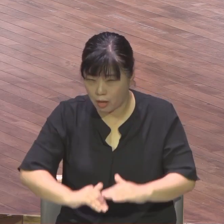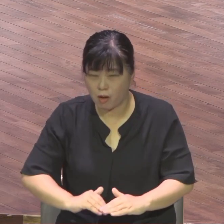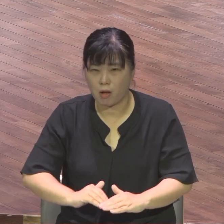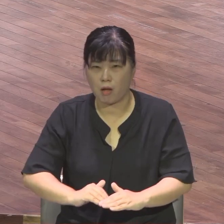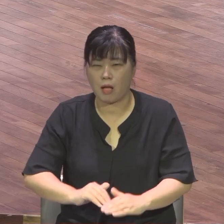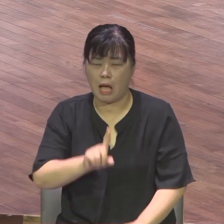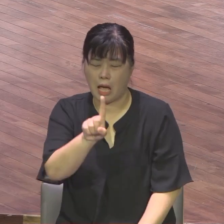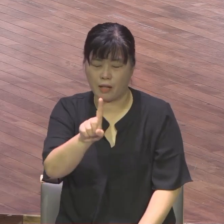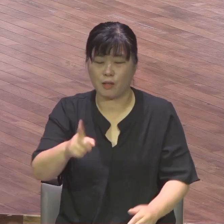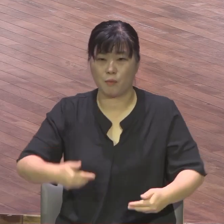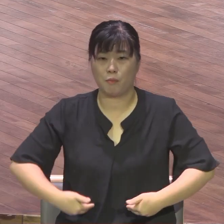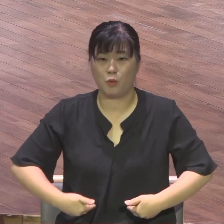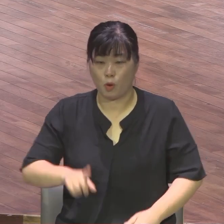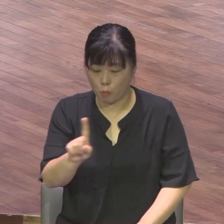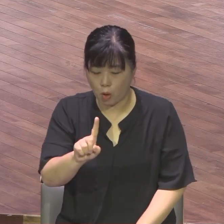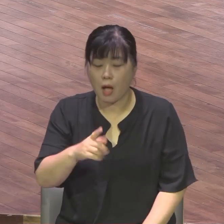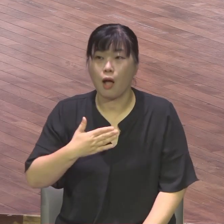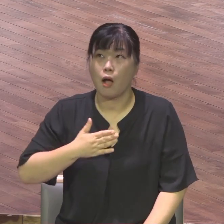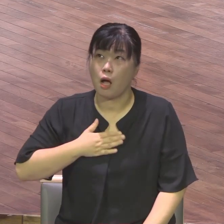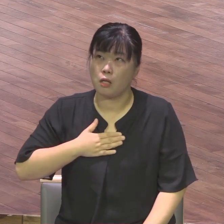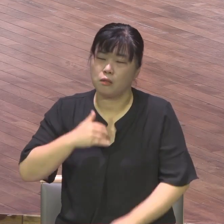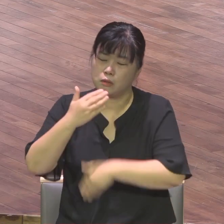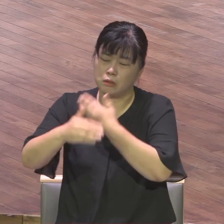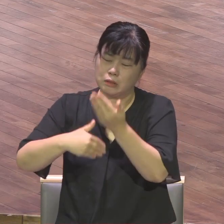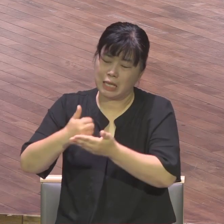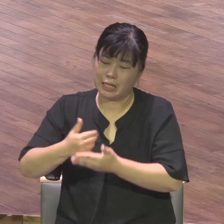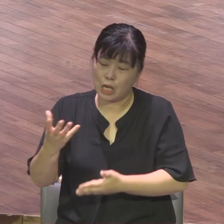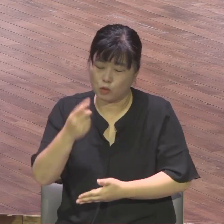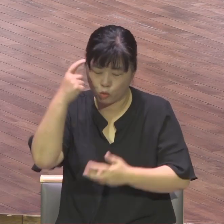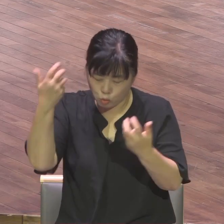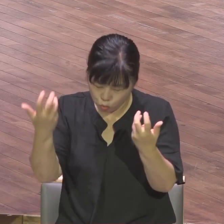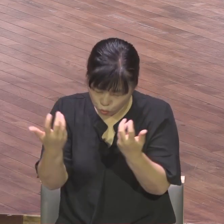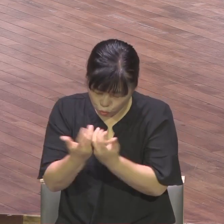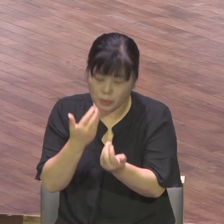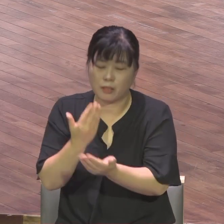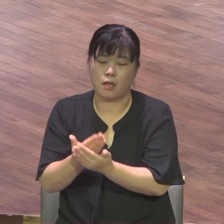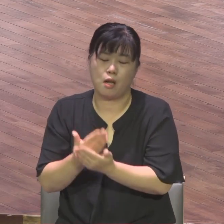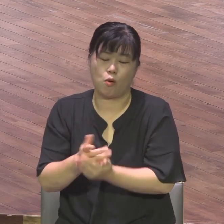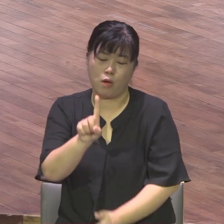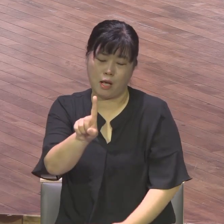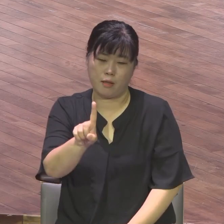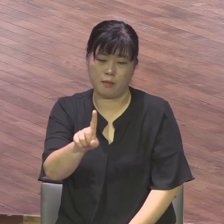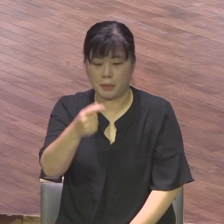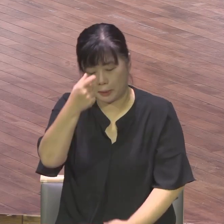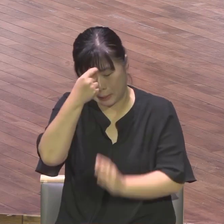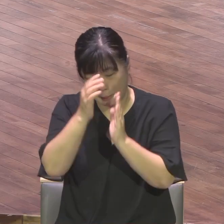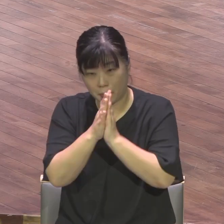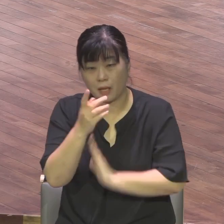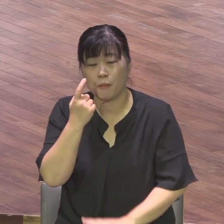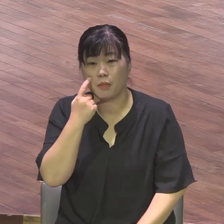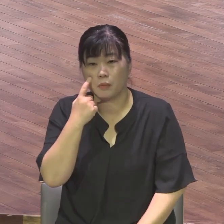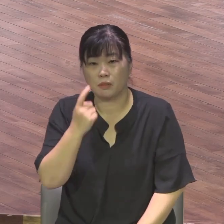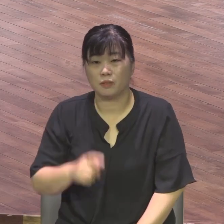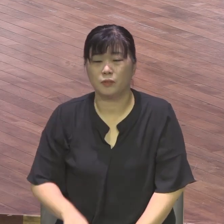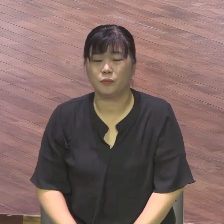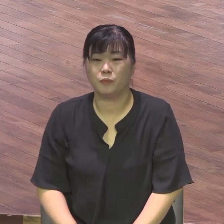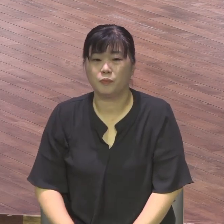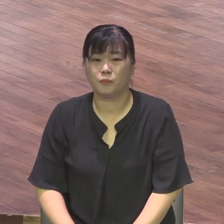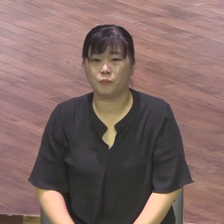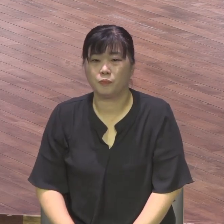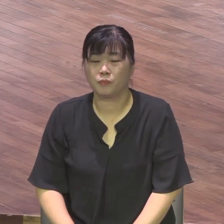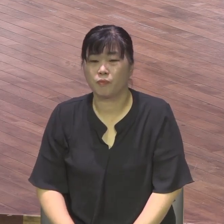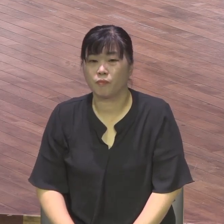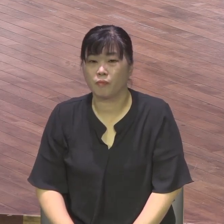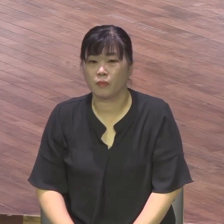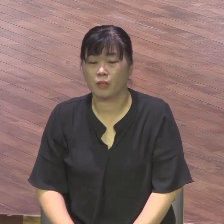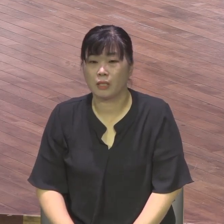전도 충만, 성교 충만. 아멘. 성령 좀 막연한 말이 아니에요. 핍박자 사울을 깨어졌던